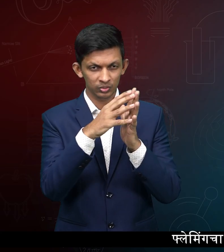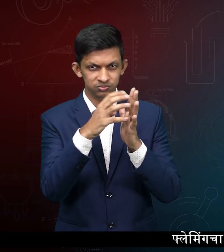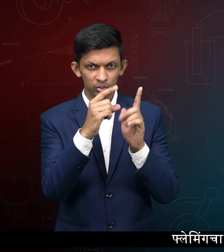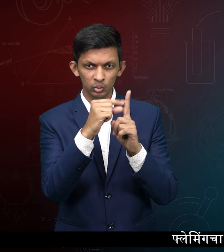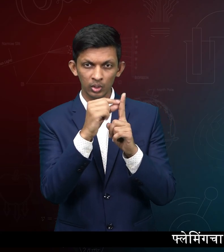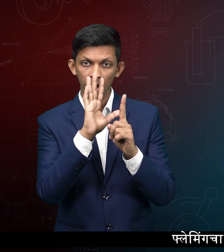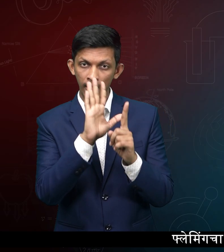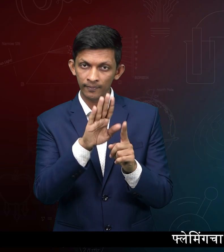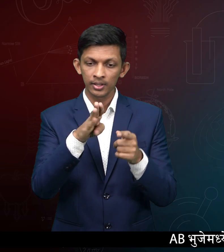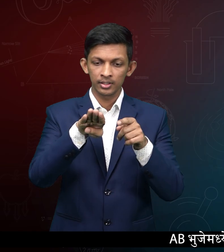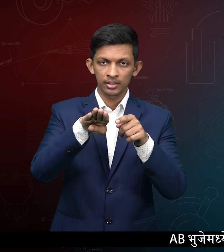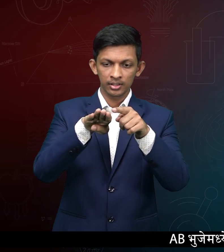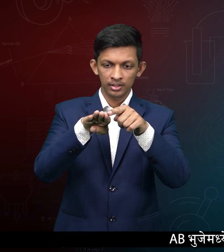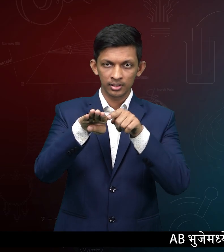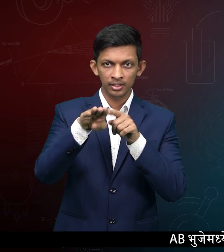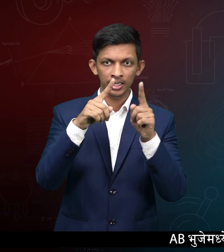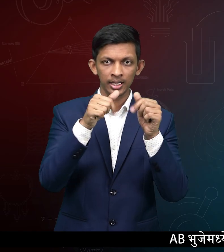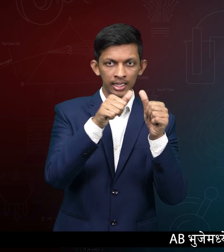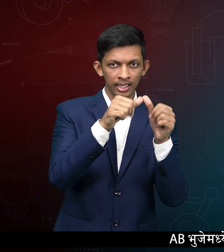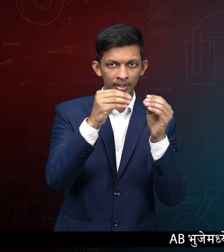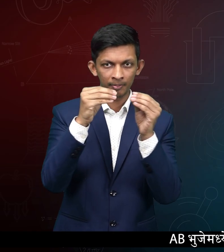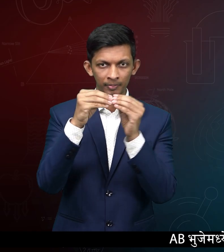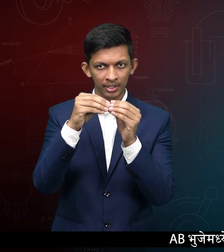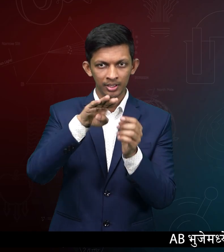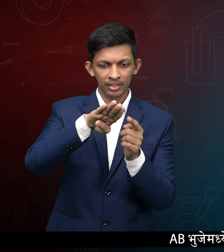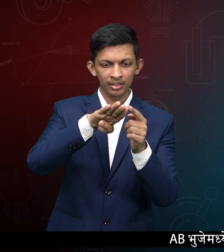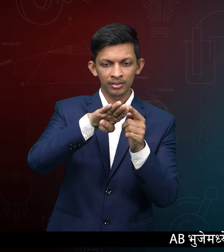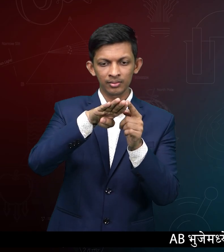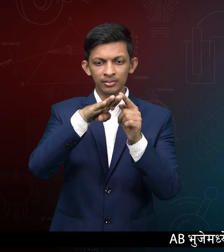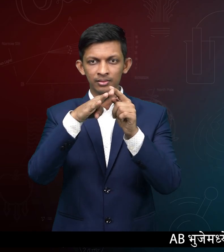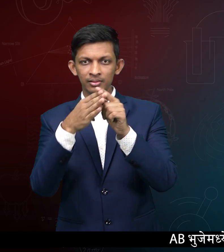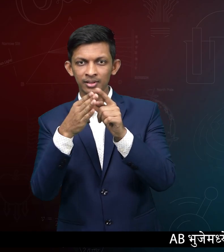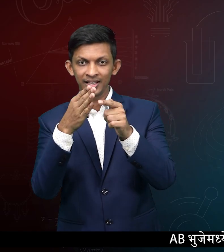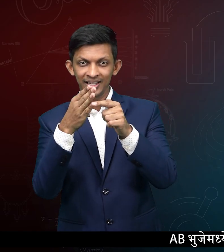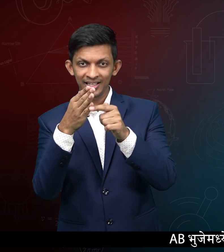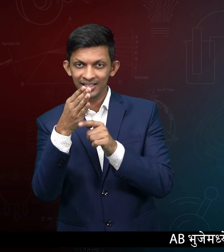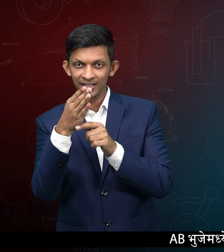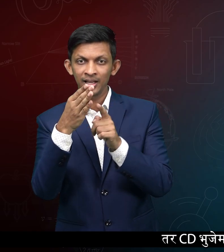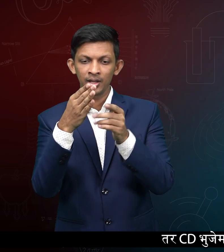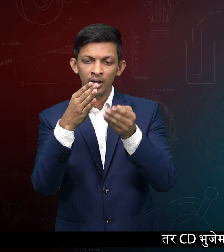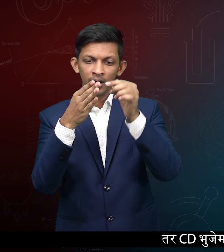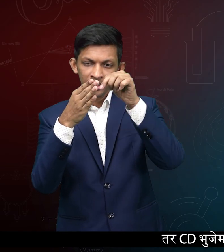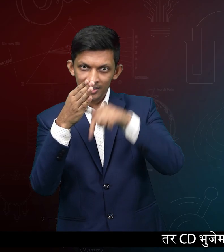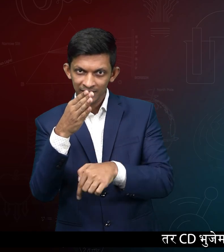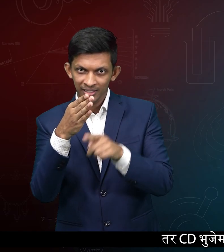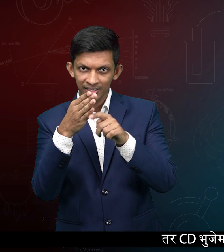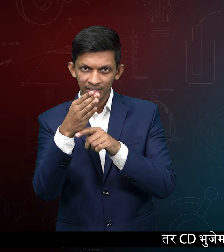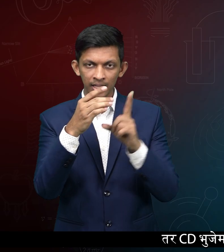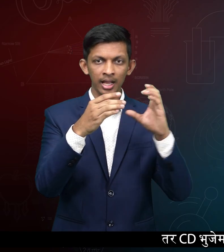AB भुजेमध्ये बल खालील दिशेने कार्य करते. तर CD भुजेमध्ये बल्ब वरच्या